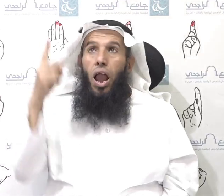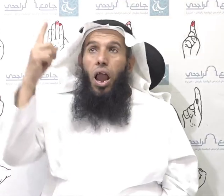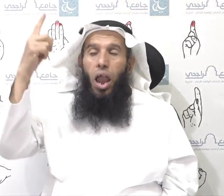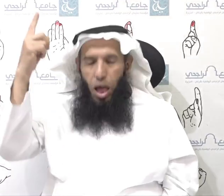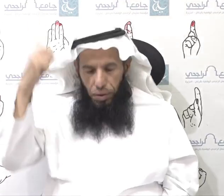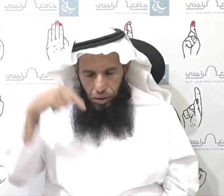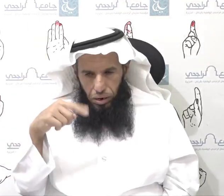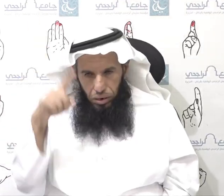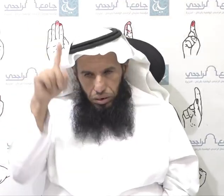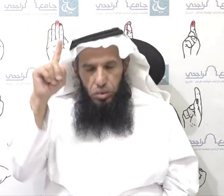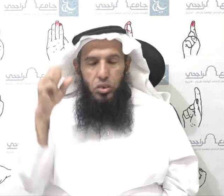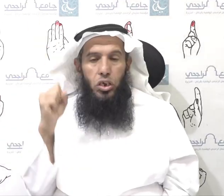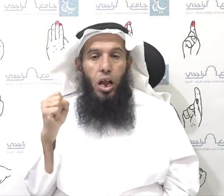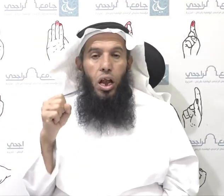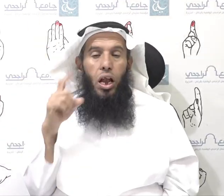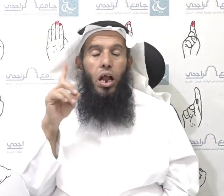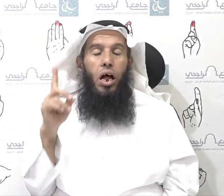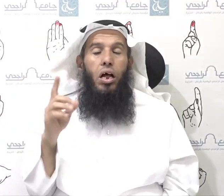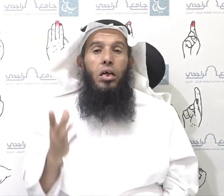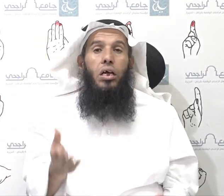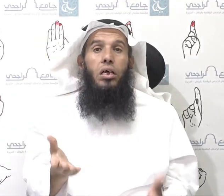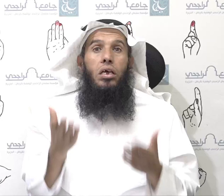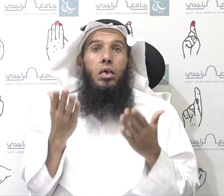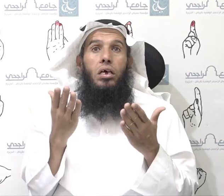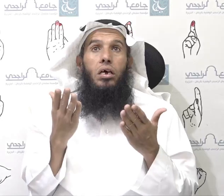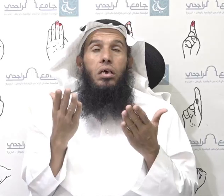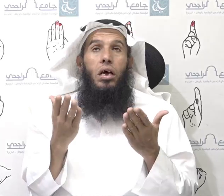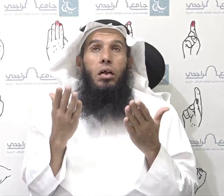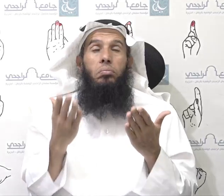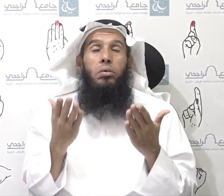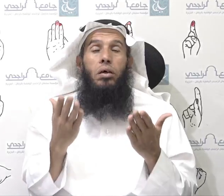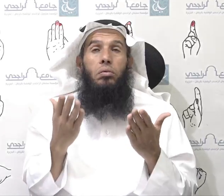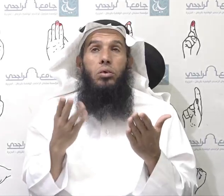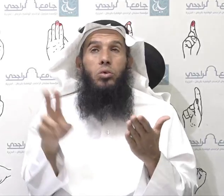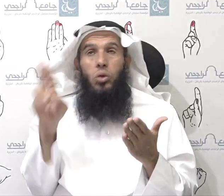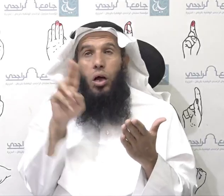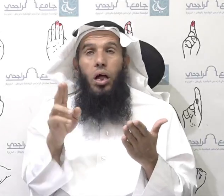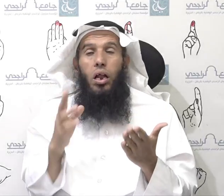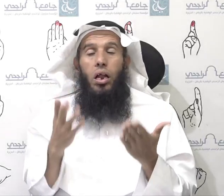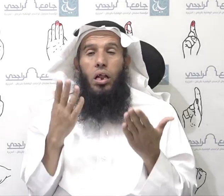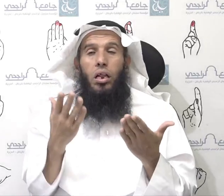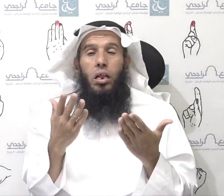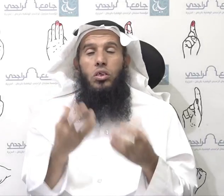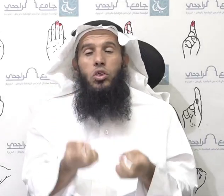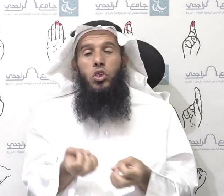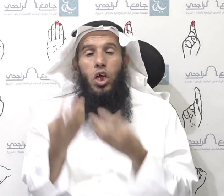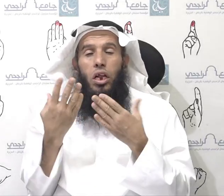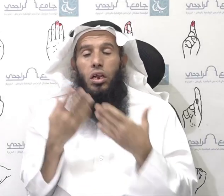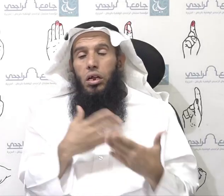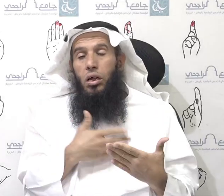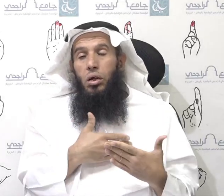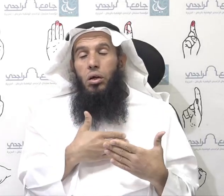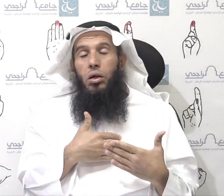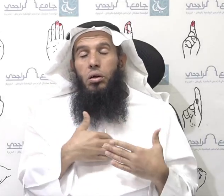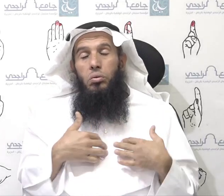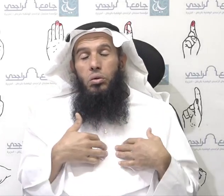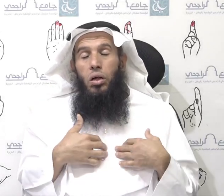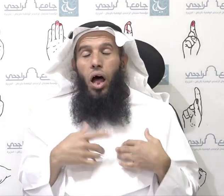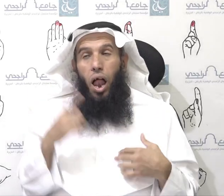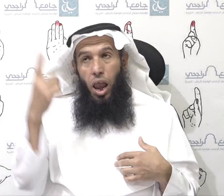عز وجل به. اللهم إنا نسألك رضاك والجنة. ثم اعلموا أن الله أمركم بأمر بدأ